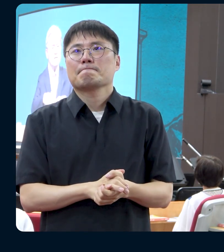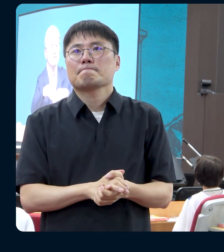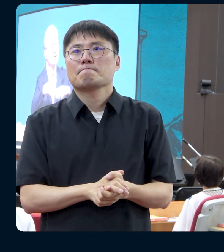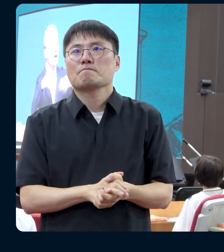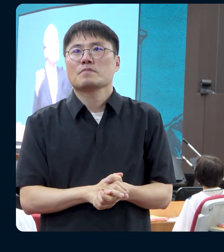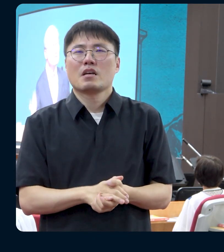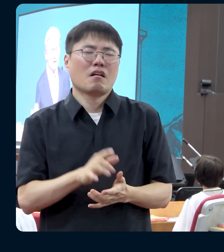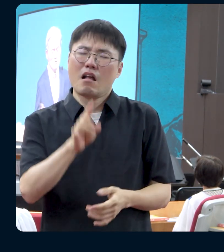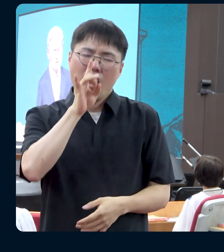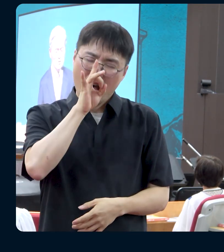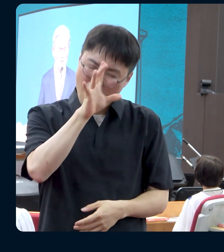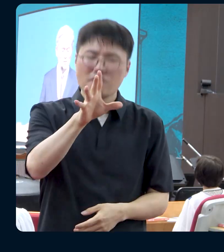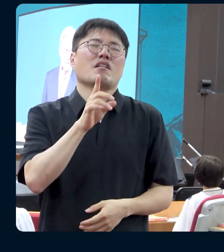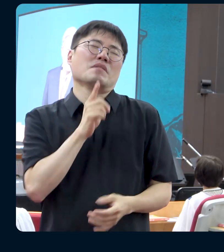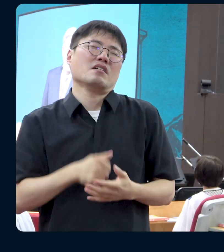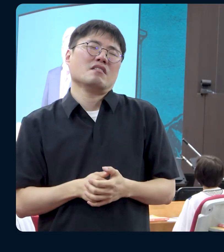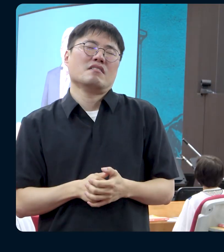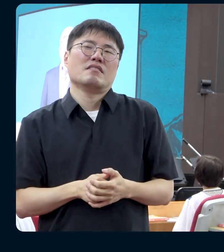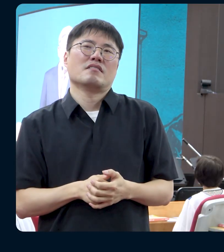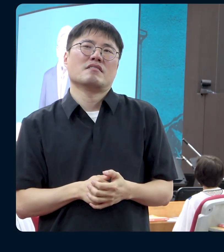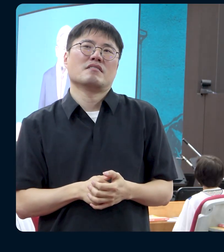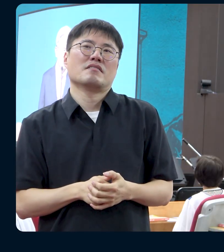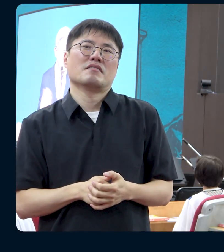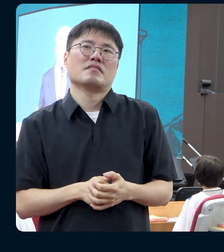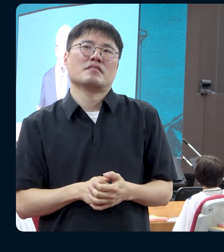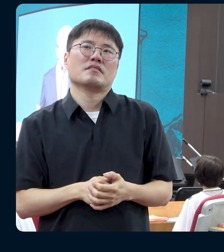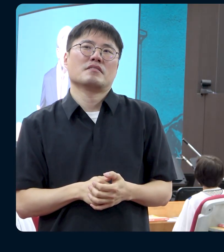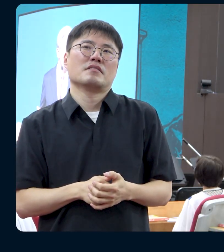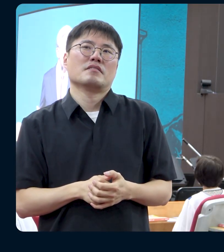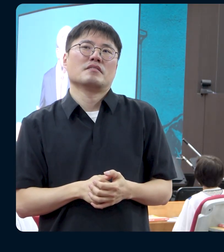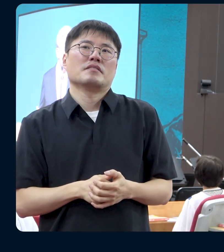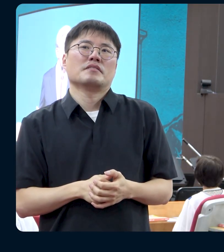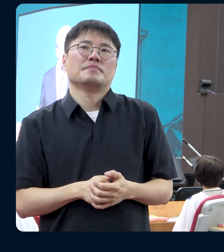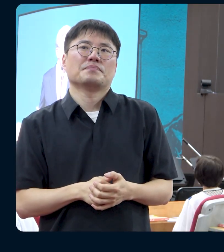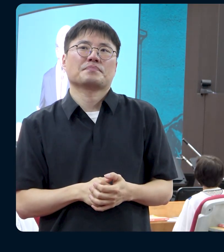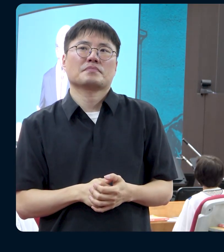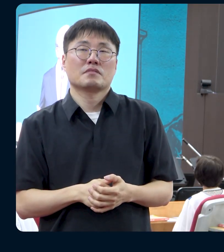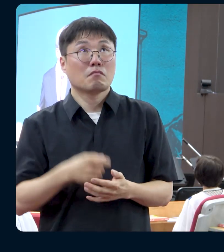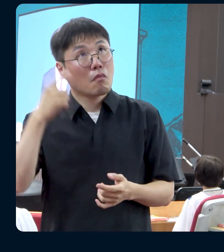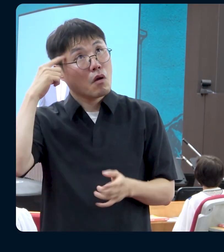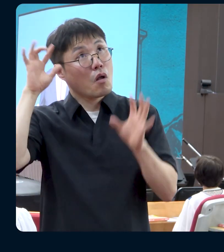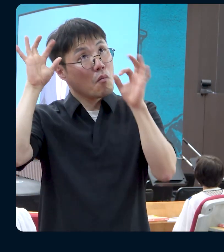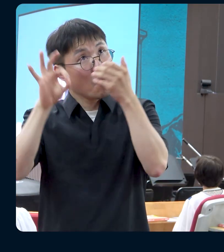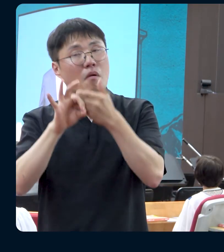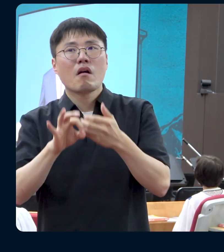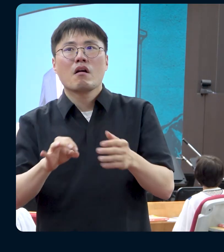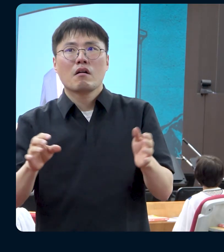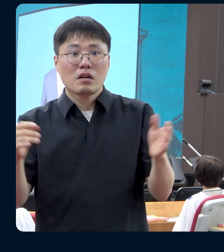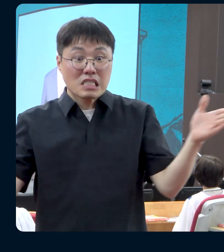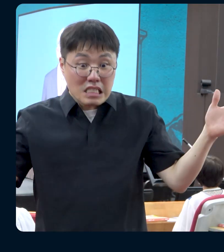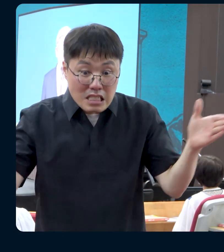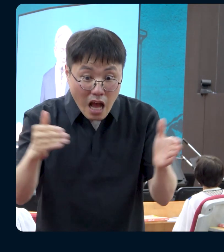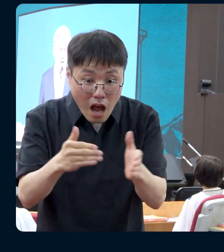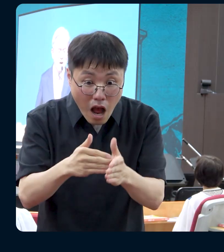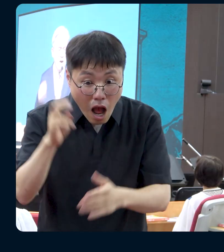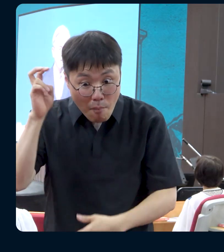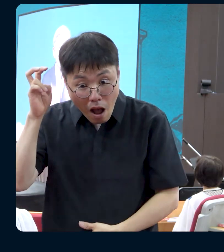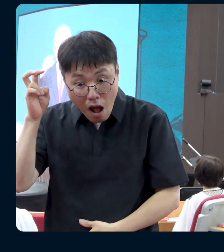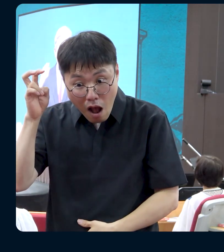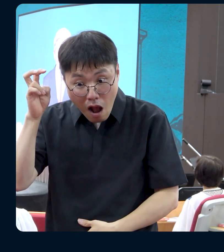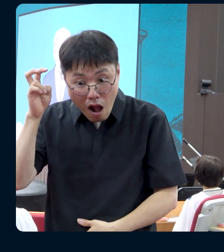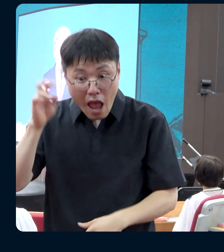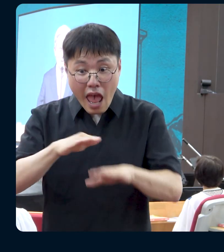예, 이게 정말 그래서는 안 된다는 것이죠. 예. 맞아요. 우리가 영적 생활 하다 보면 정말 끝난